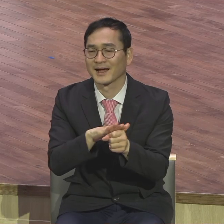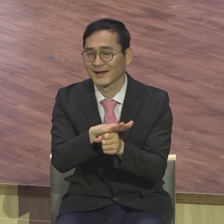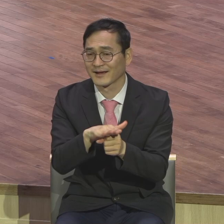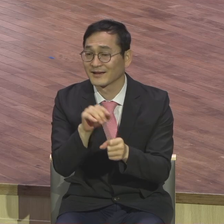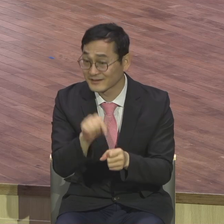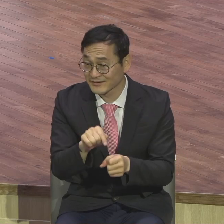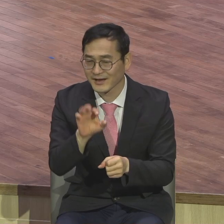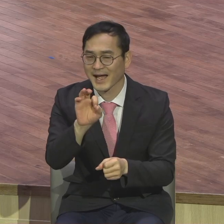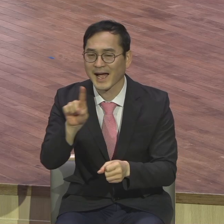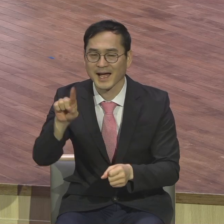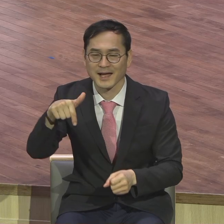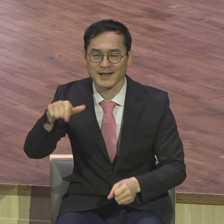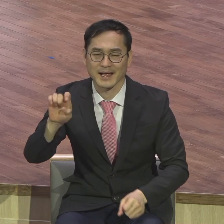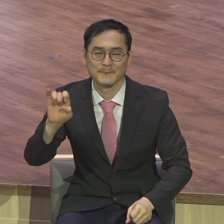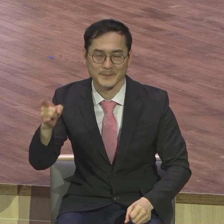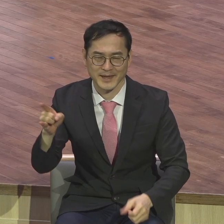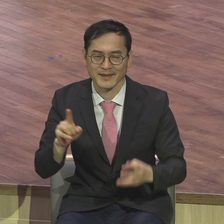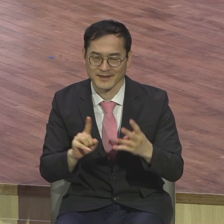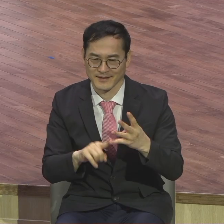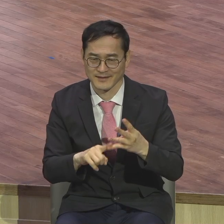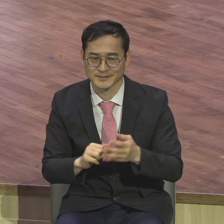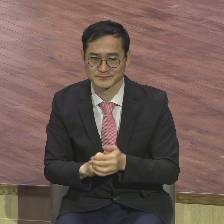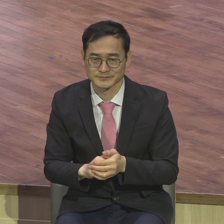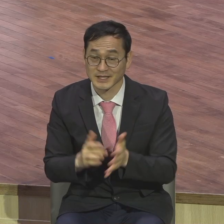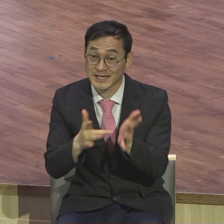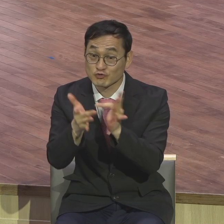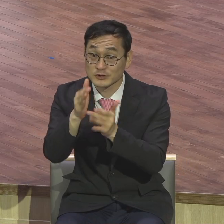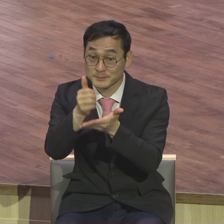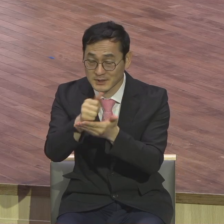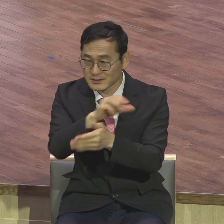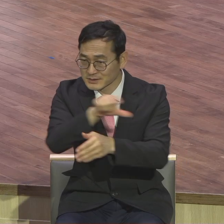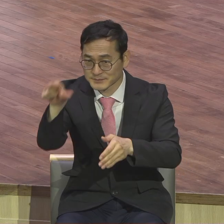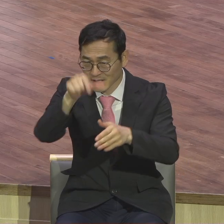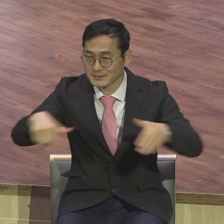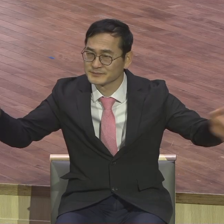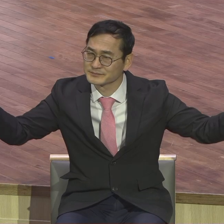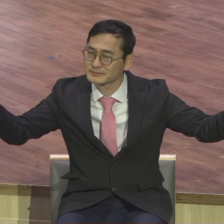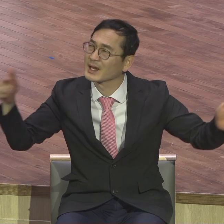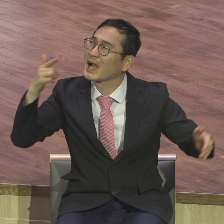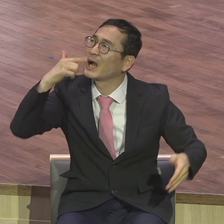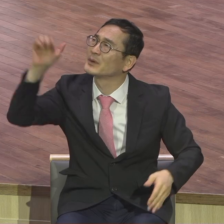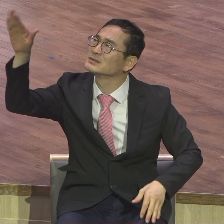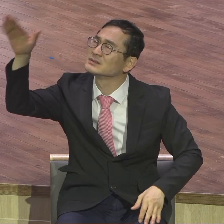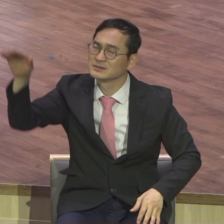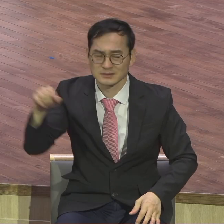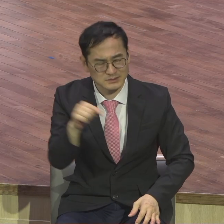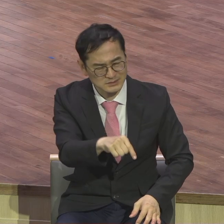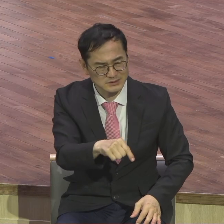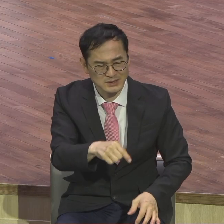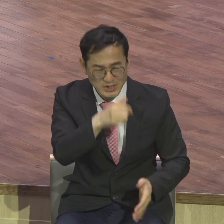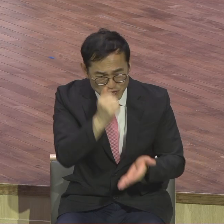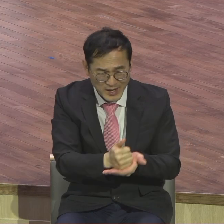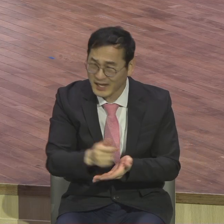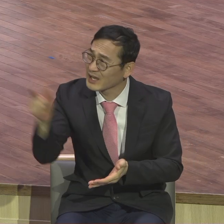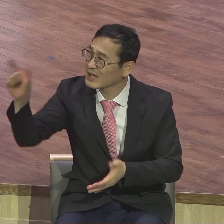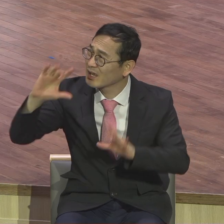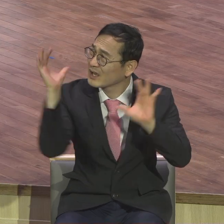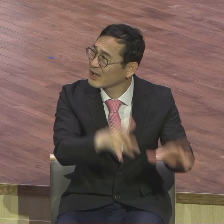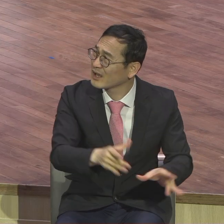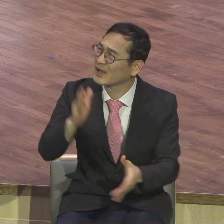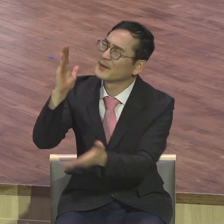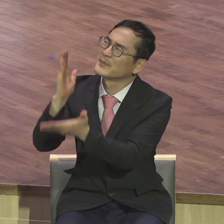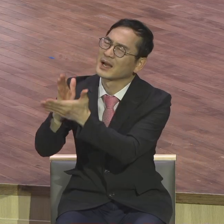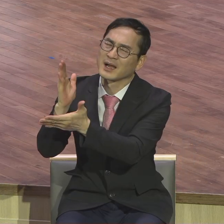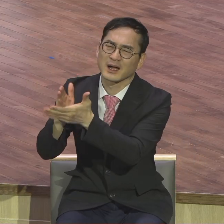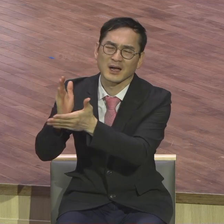아가페, 아가페예요. 아버지여 저들의 죄를 저들에게 돌리지 마오소서. 십자가에서 하시는